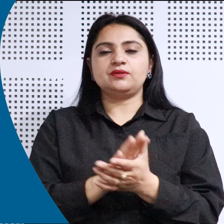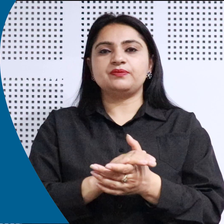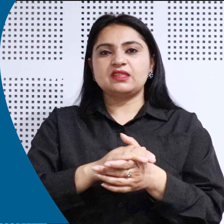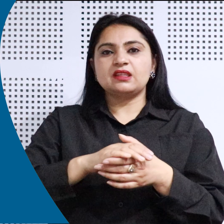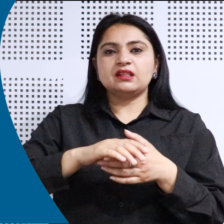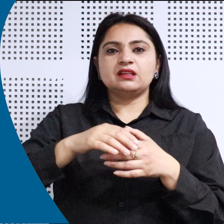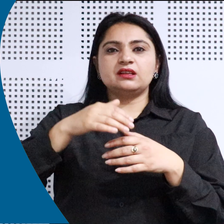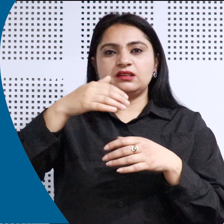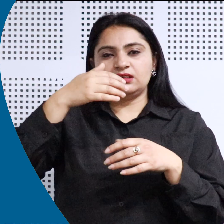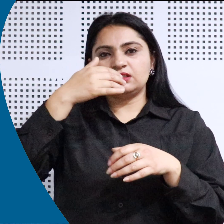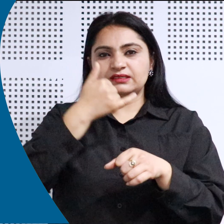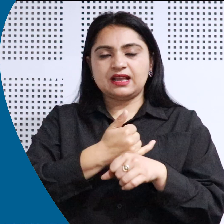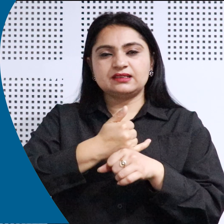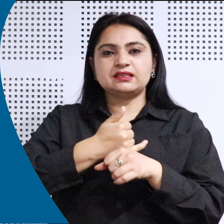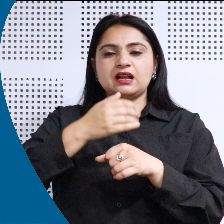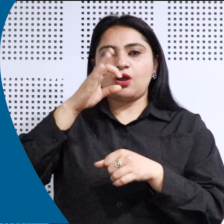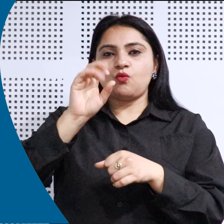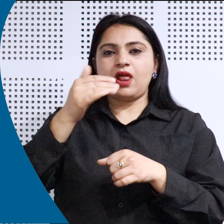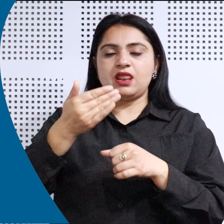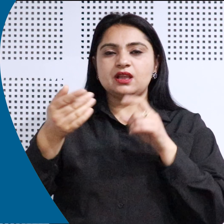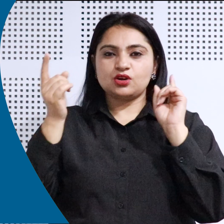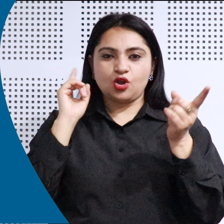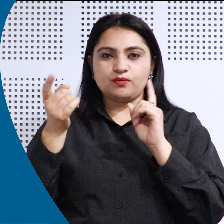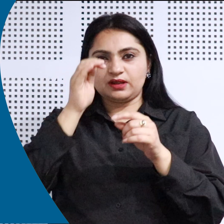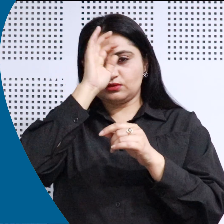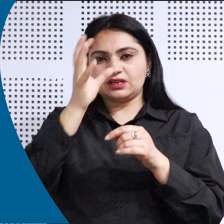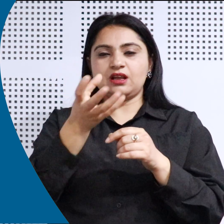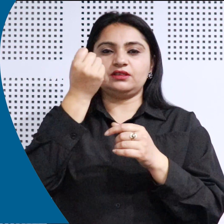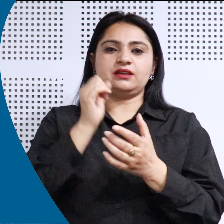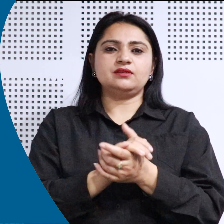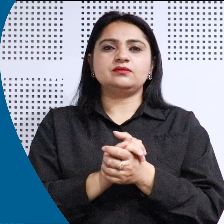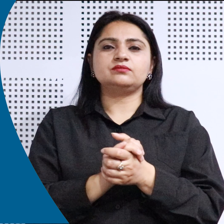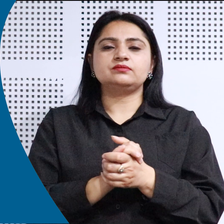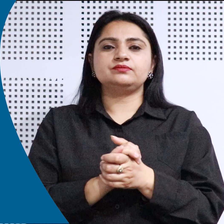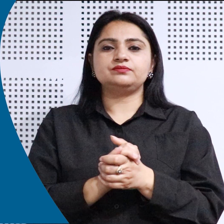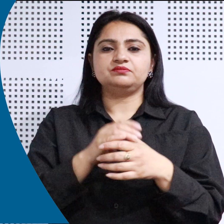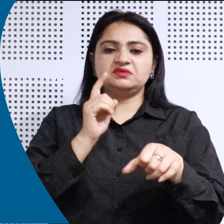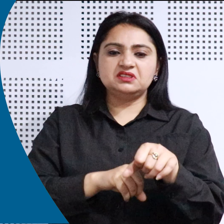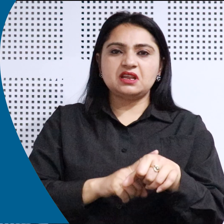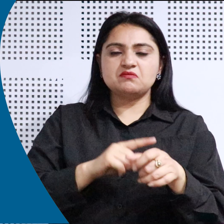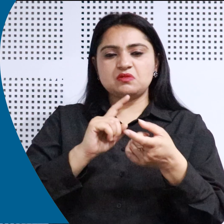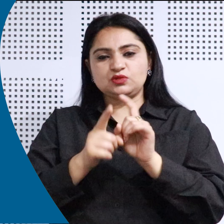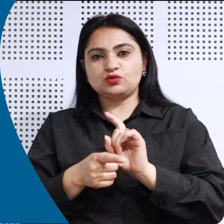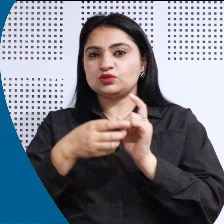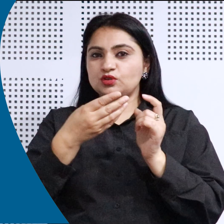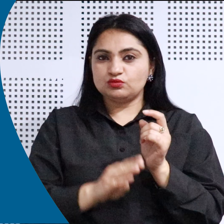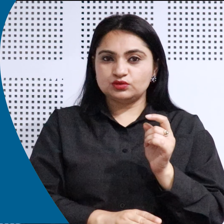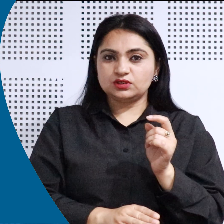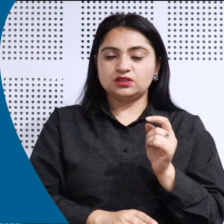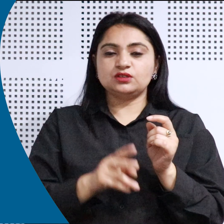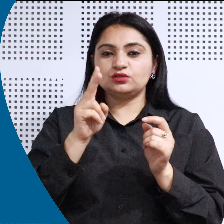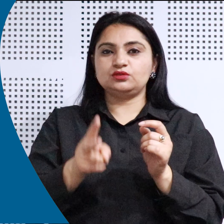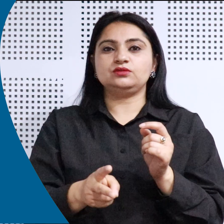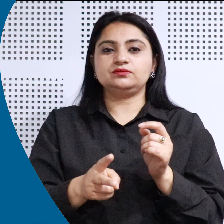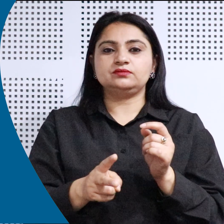नगरपालिकाका लेखा अधिकृत एवं सूचना अधिकारी ज्ञान प्रसाद अर्याल। एलएमबीएस अब बेला बेलामा संशोधन भइरहने, त्यो एलएमबीएस बजेट